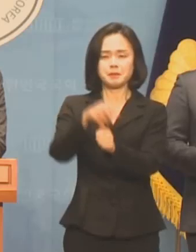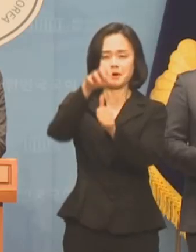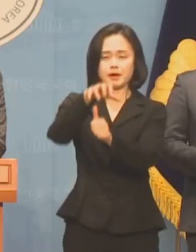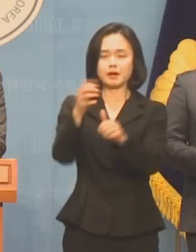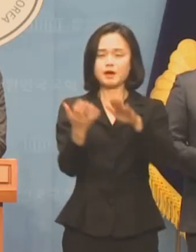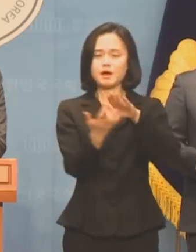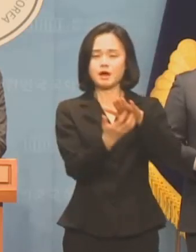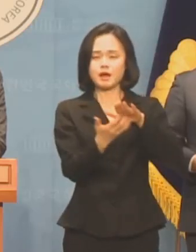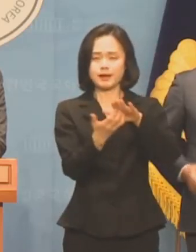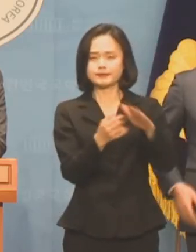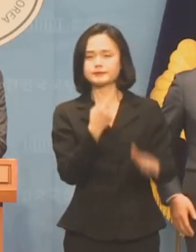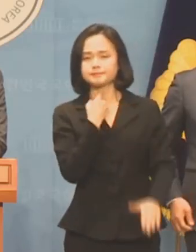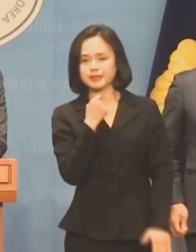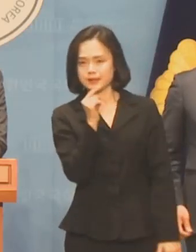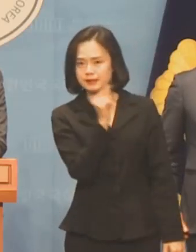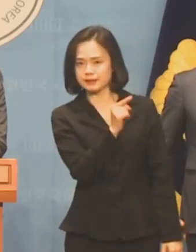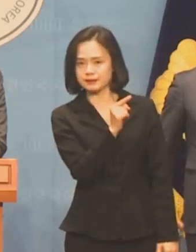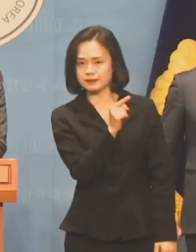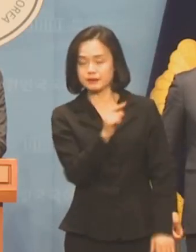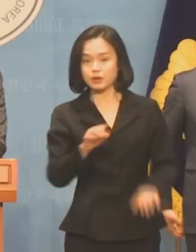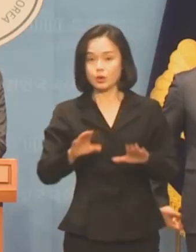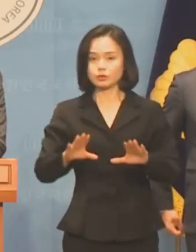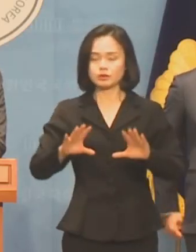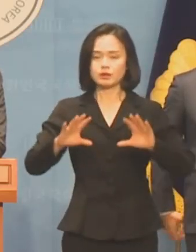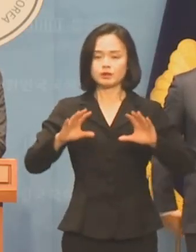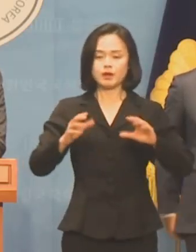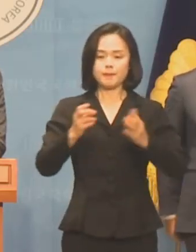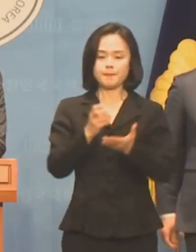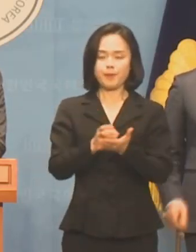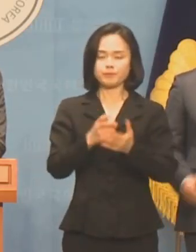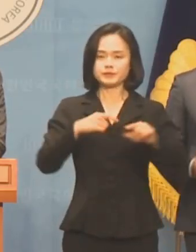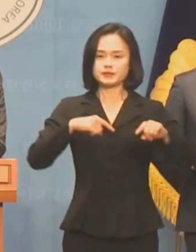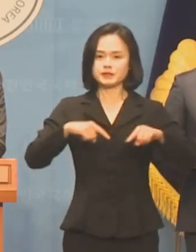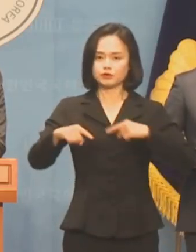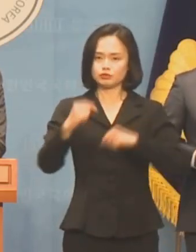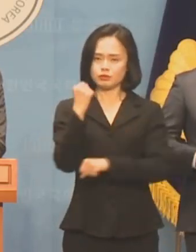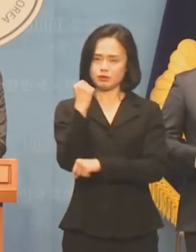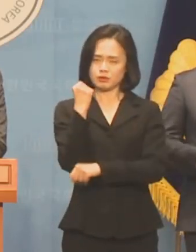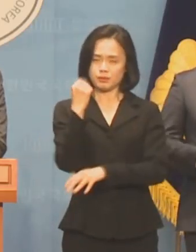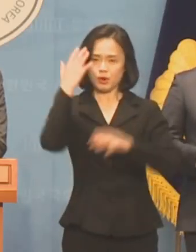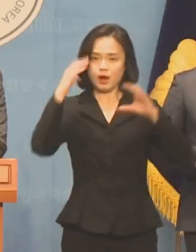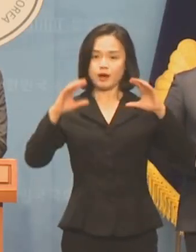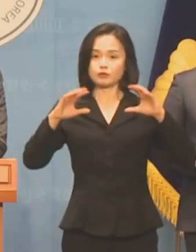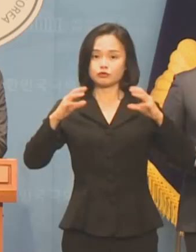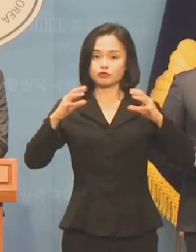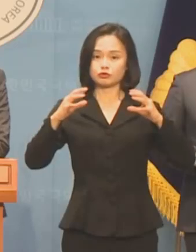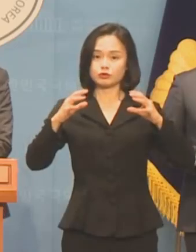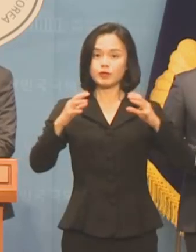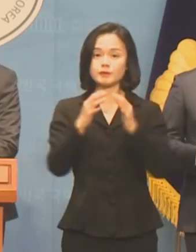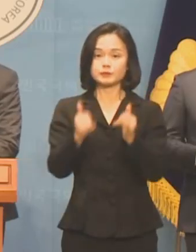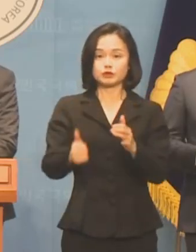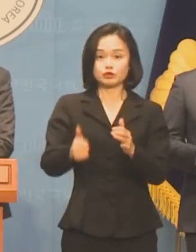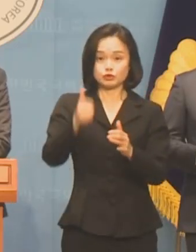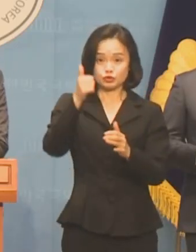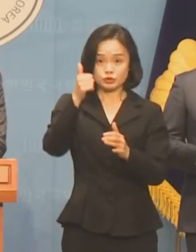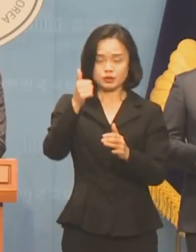했습니다. 오늘 우리는 법치주의의 근간이자 대한민국 민주주의의 핵심인